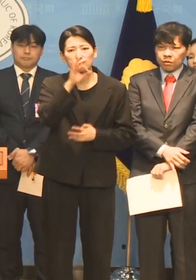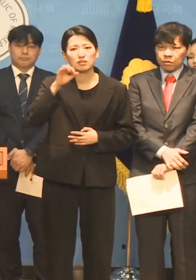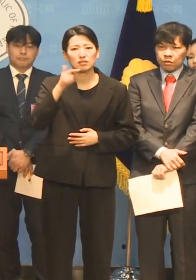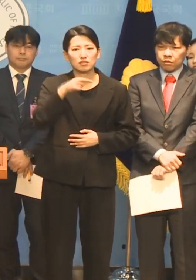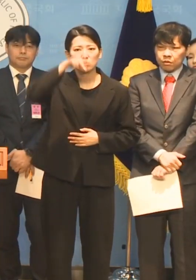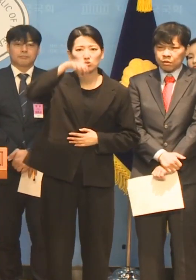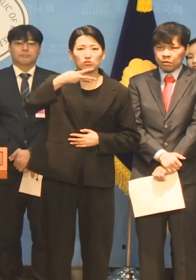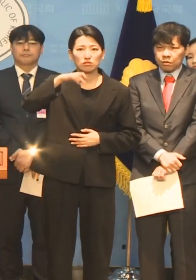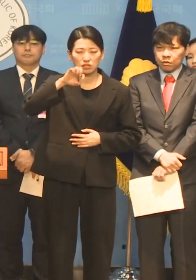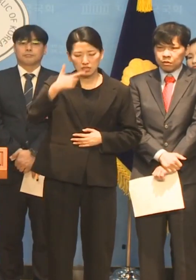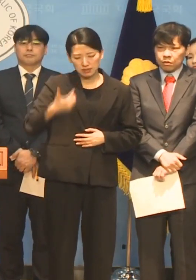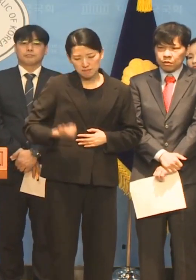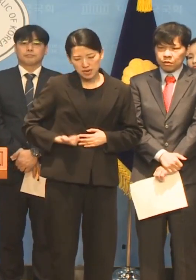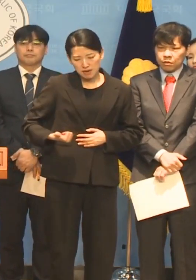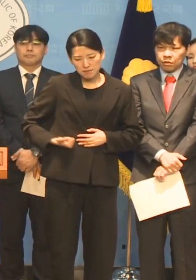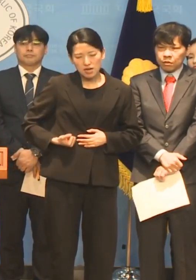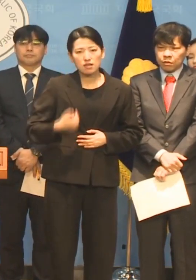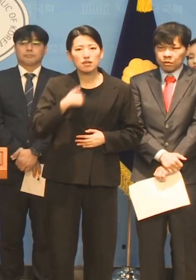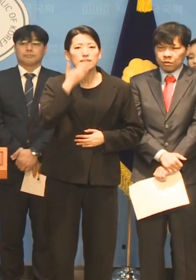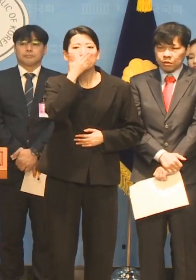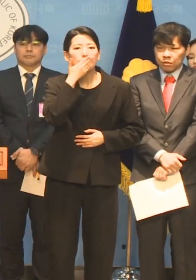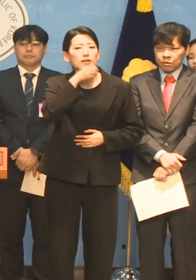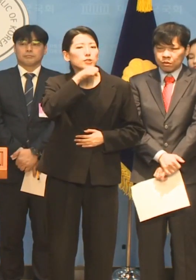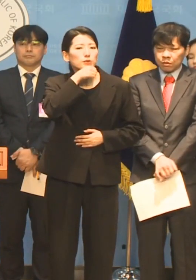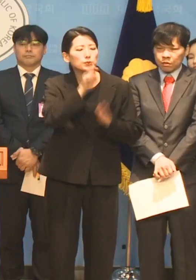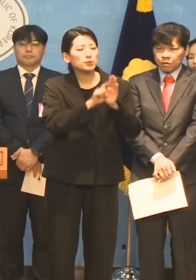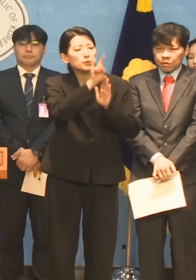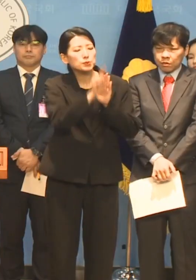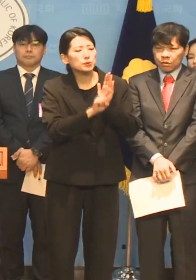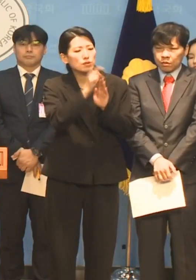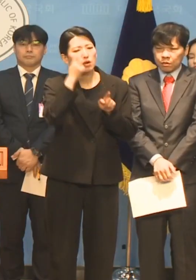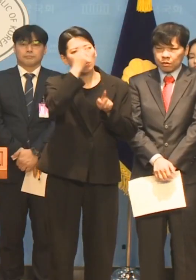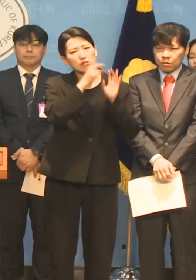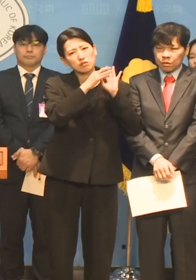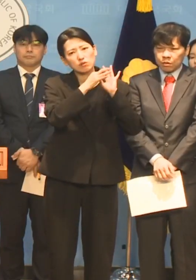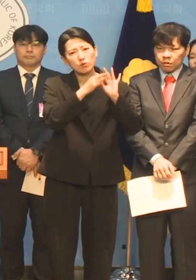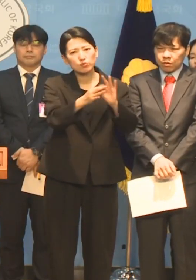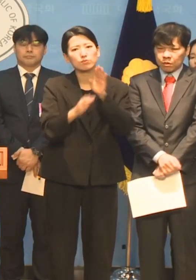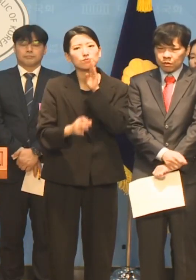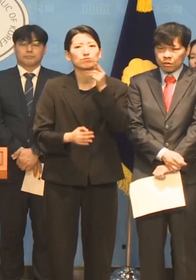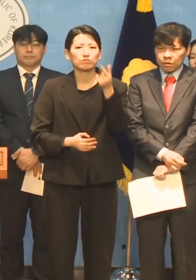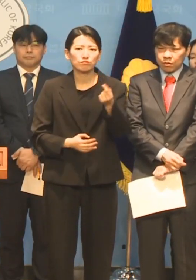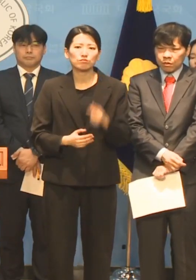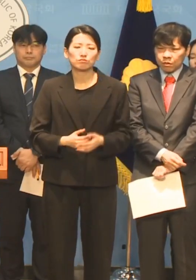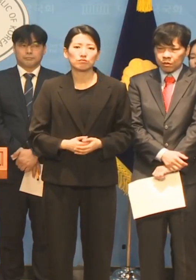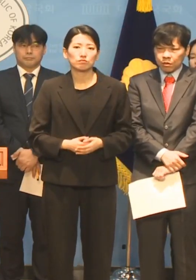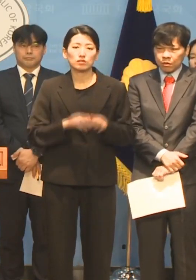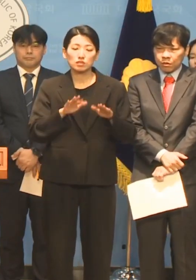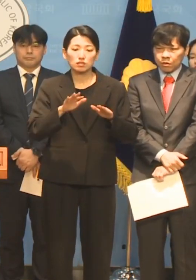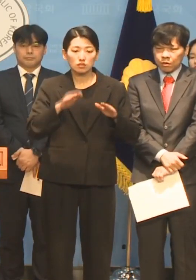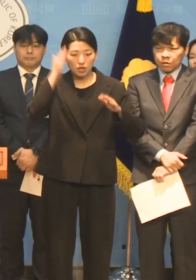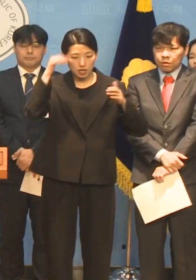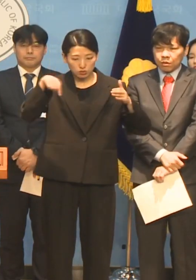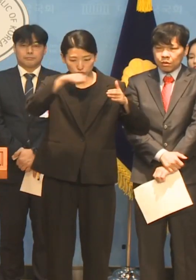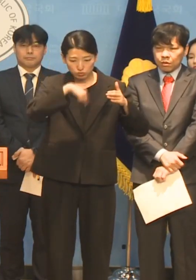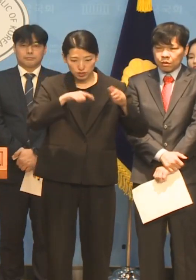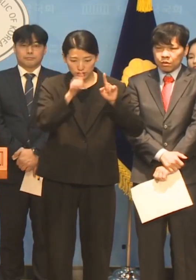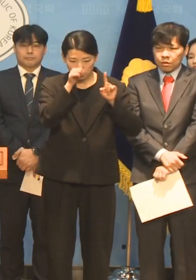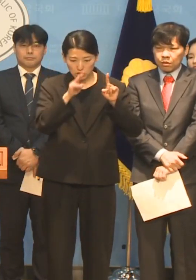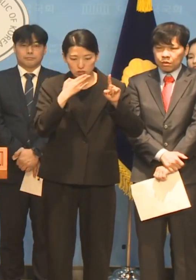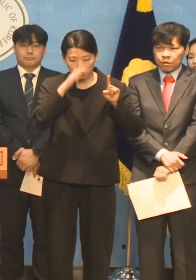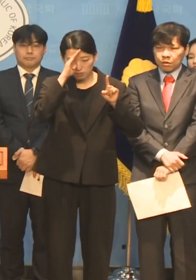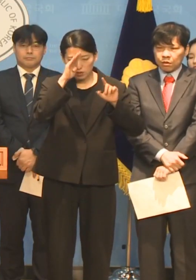혈당 관리를 계속해야 하는 그런 상황은 변하지 않습니다. 현재 일형 당뇨 환자는 우리나라에 5만여 명으로 추산되고